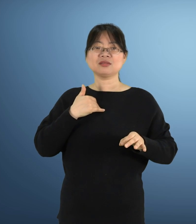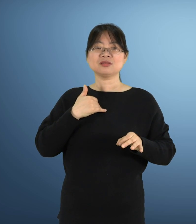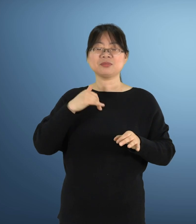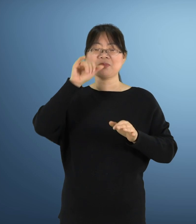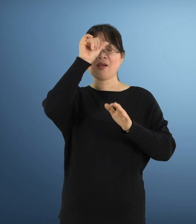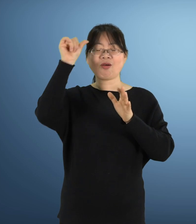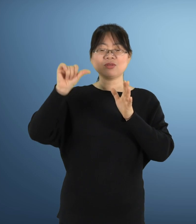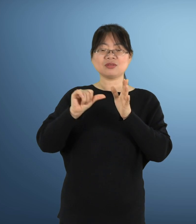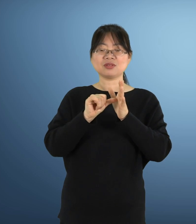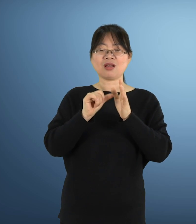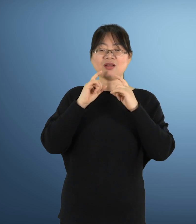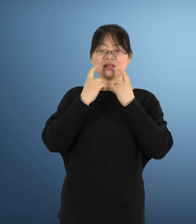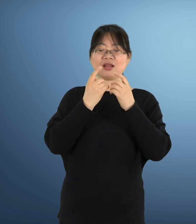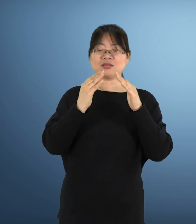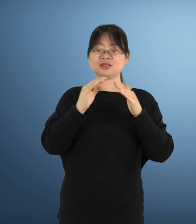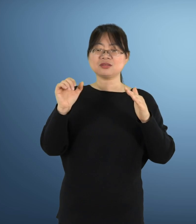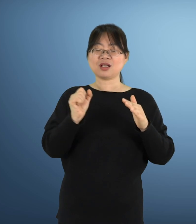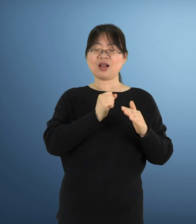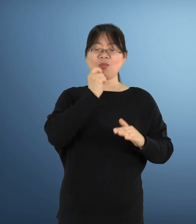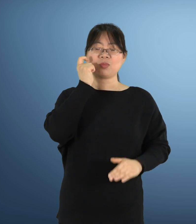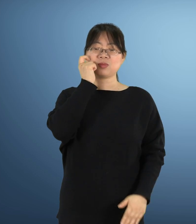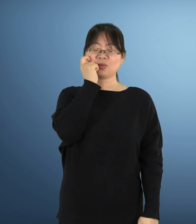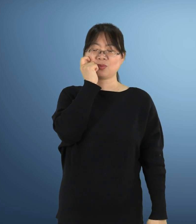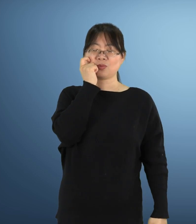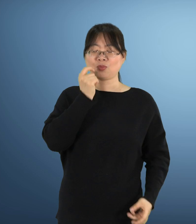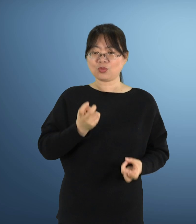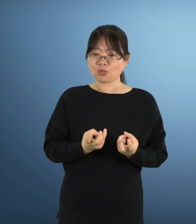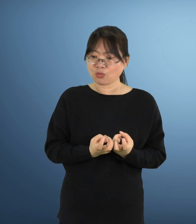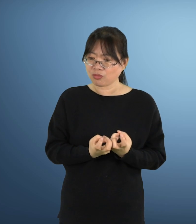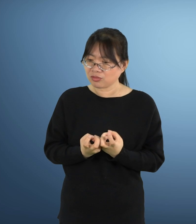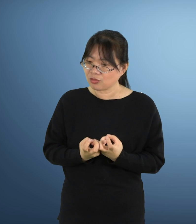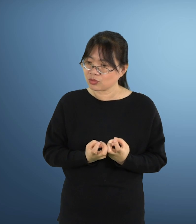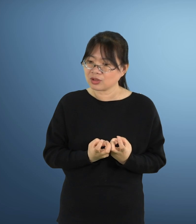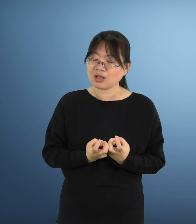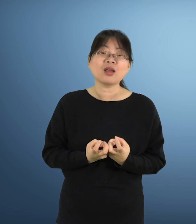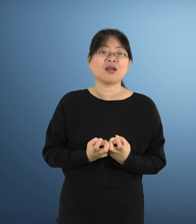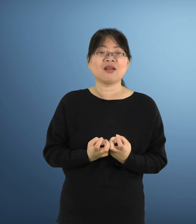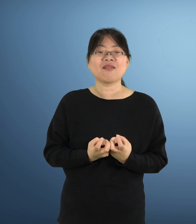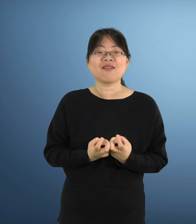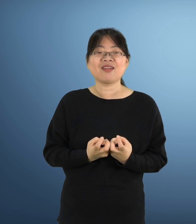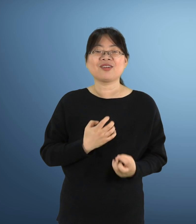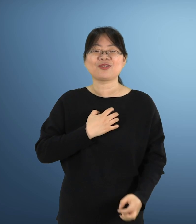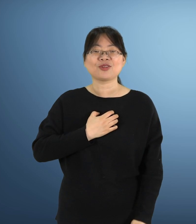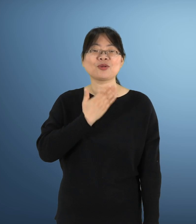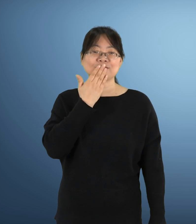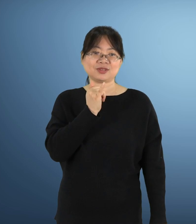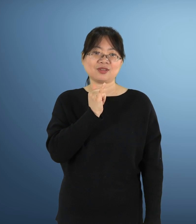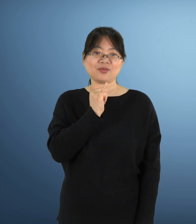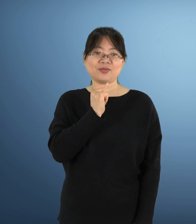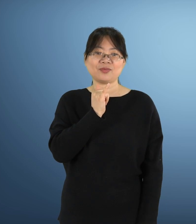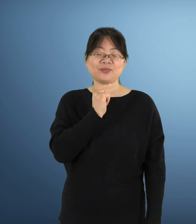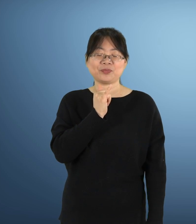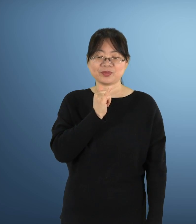건 꿈의 세계는 아닐까? 제가 글 하나를 좀 소개하겠습니다.